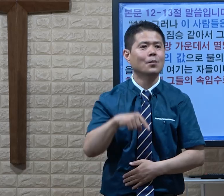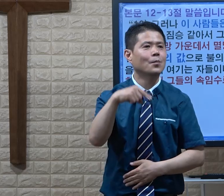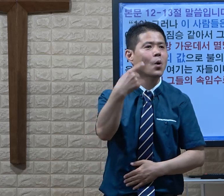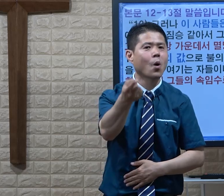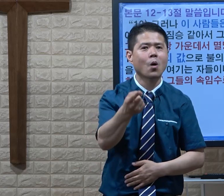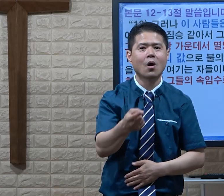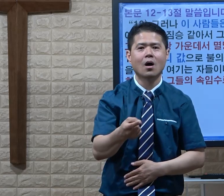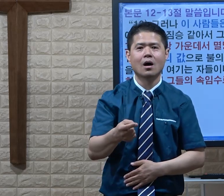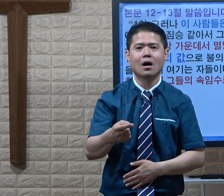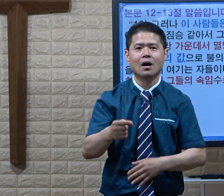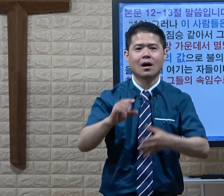축제를 벌이며